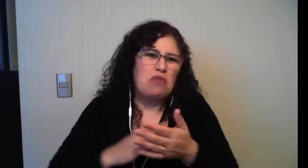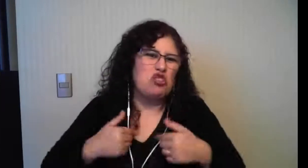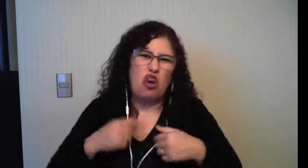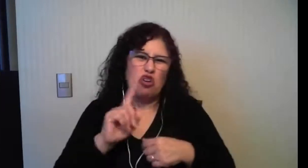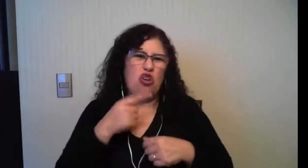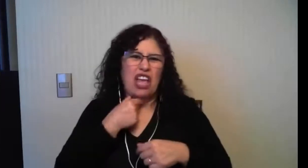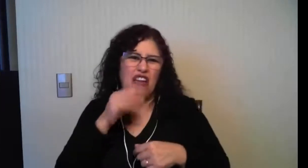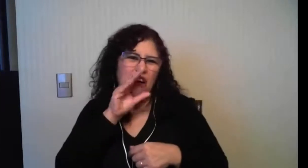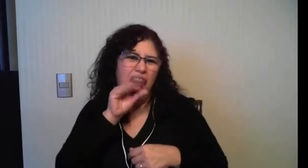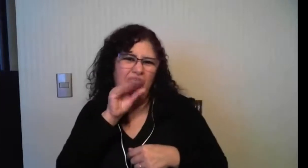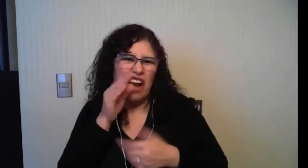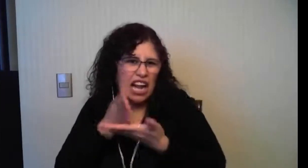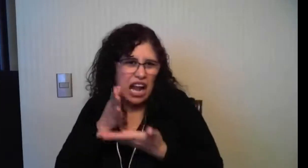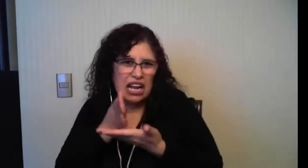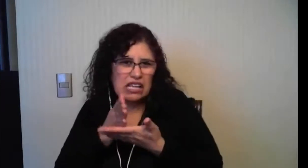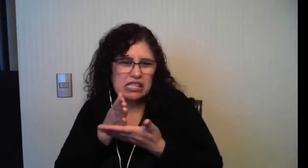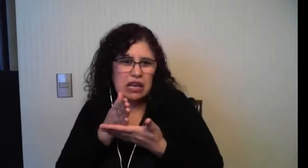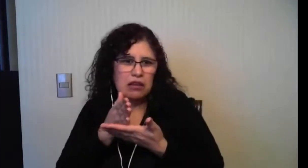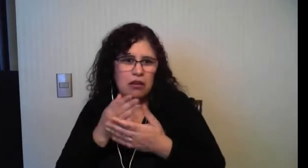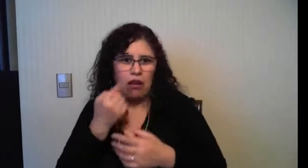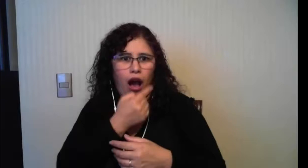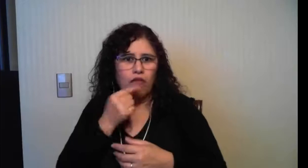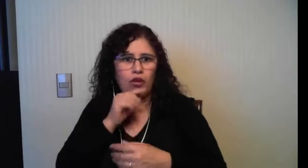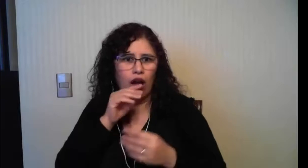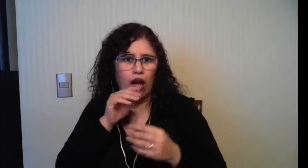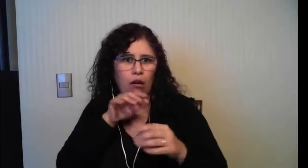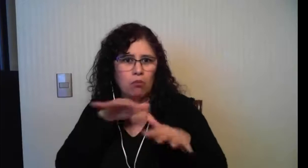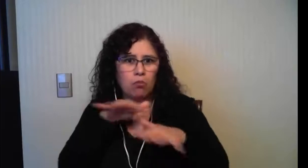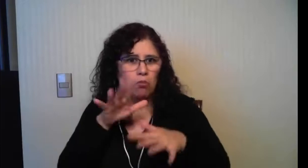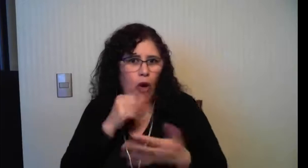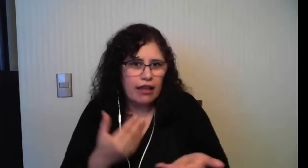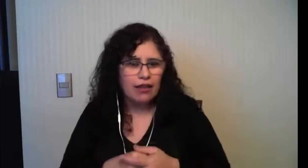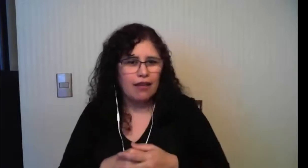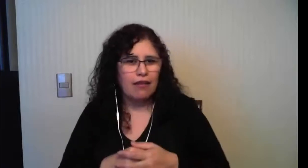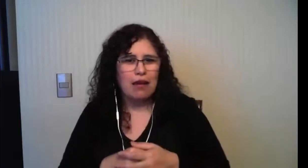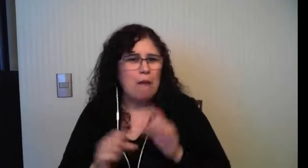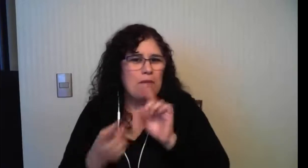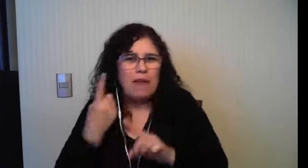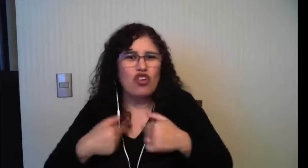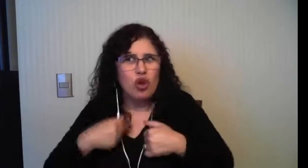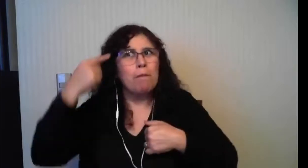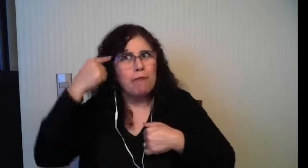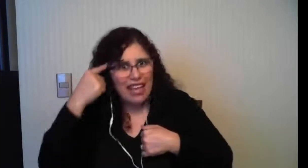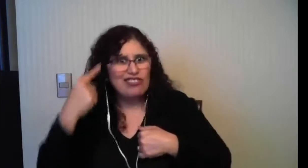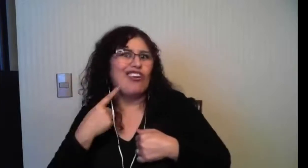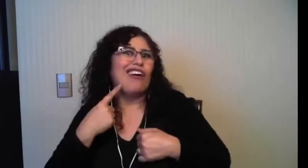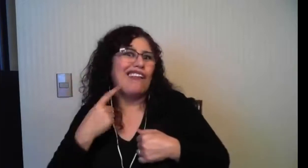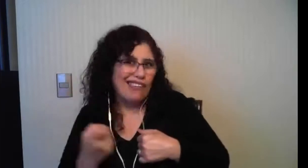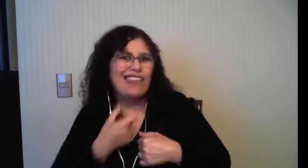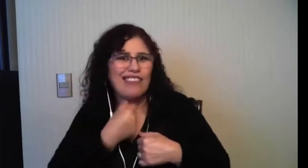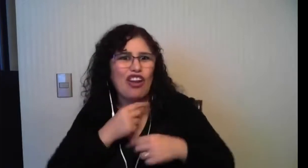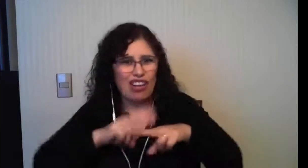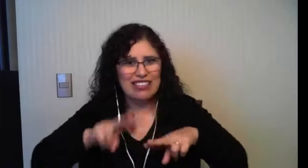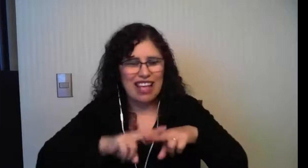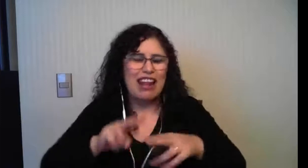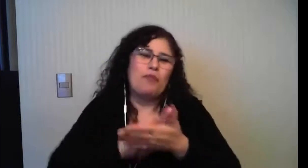¿ya? Entonces, la intención parte del lóbulo prefrontal, ¿ya? Es lo que se dice, ¿ya? Y si